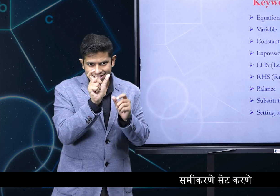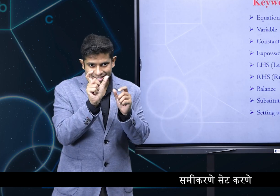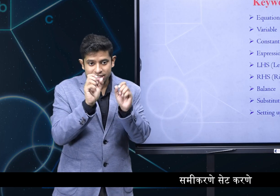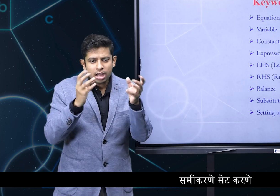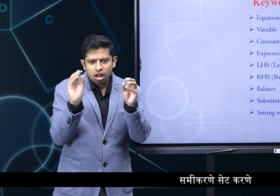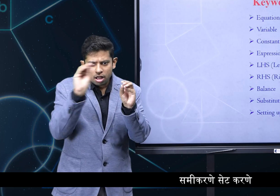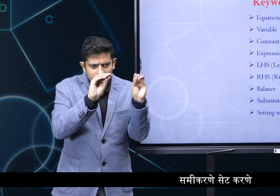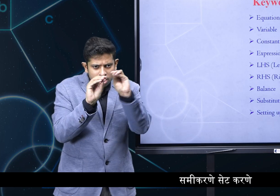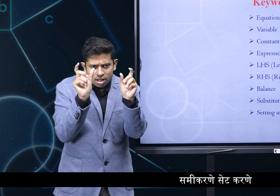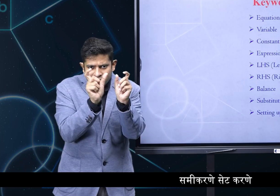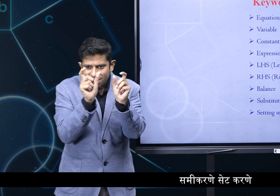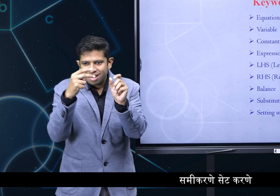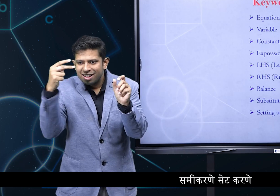समीकरणे सेट करणे,